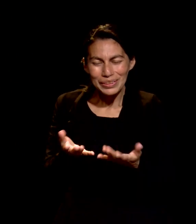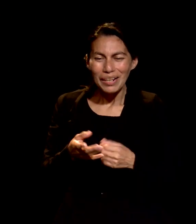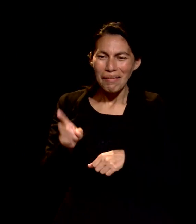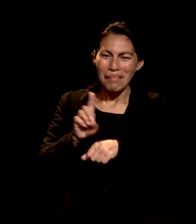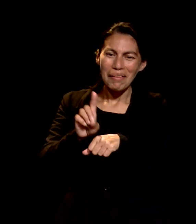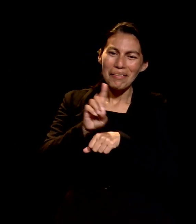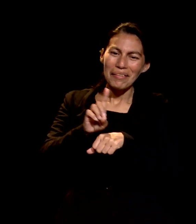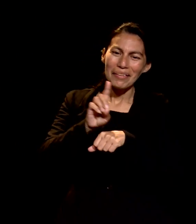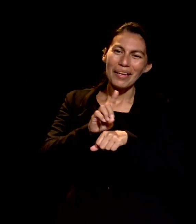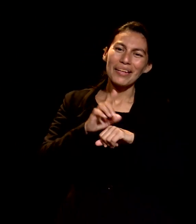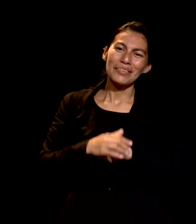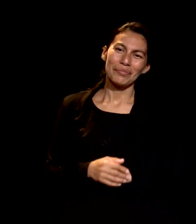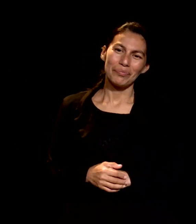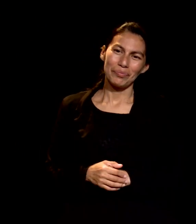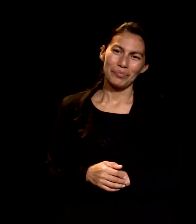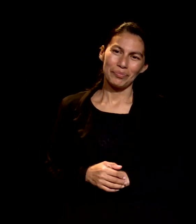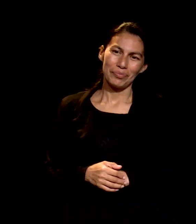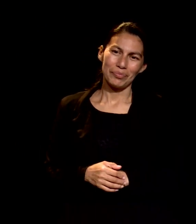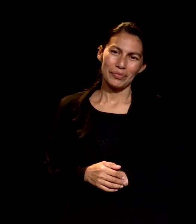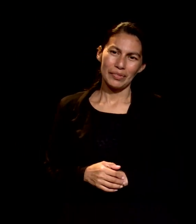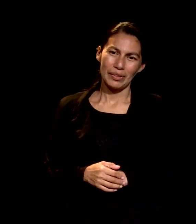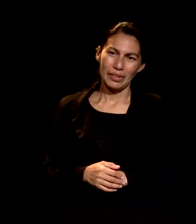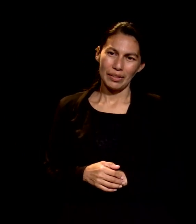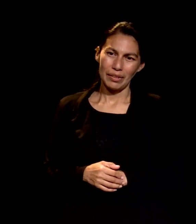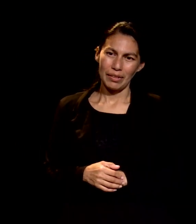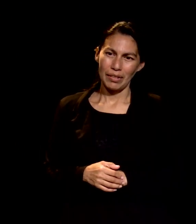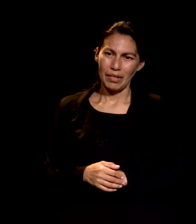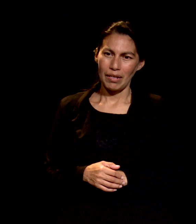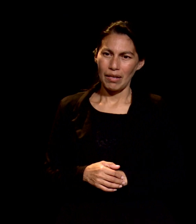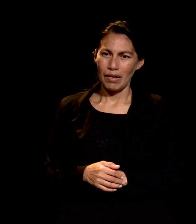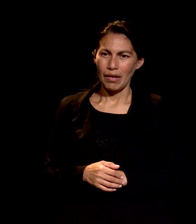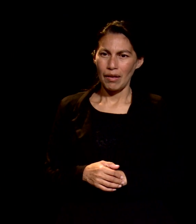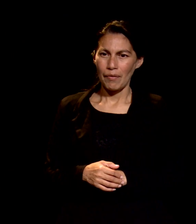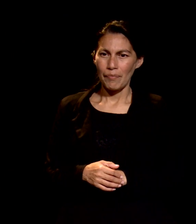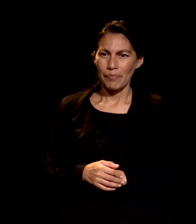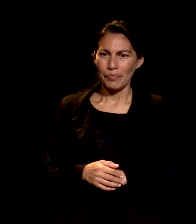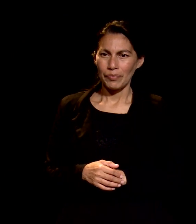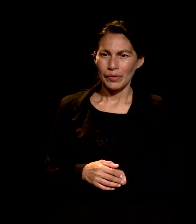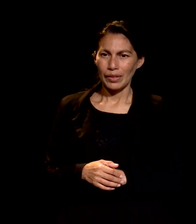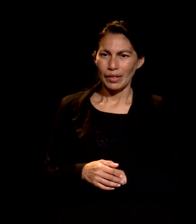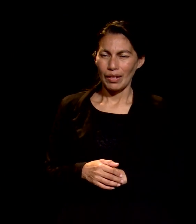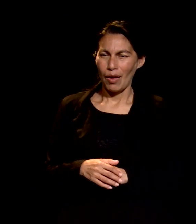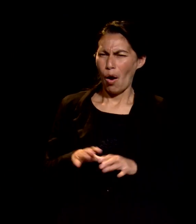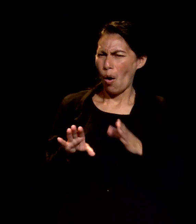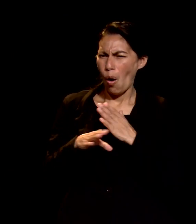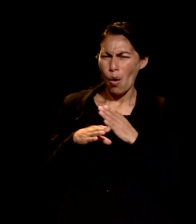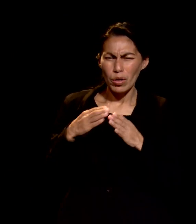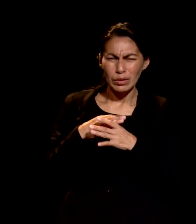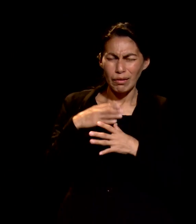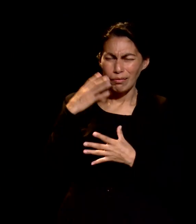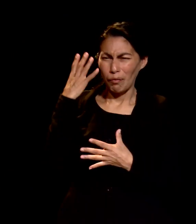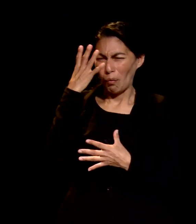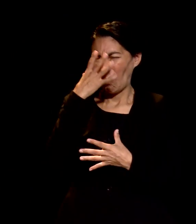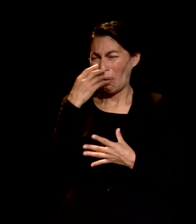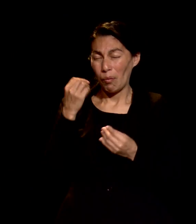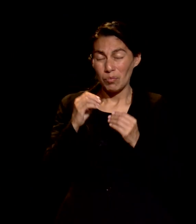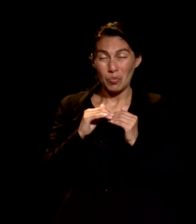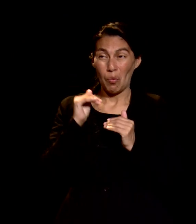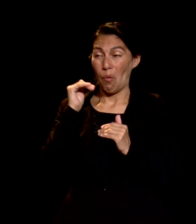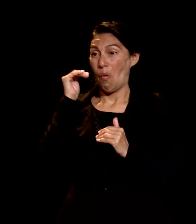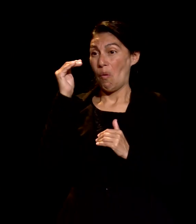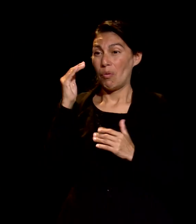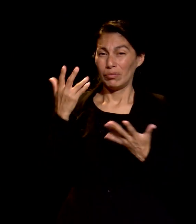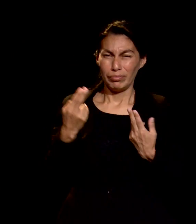cada día, ¿no? Porque no necesitas tener expresiones extraordinarias